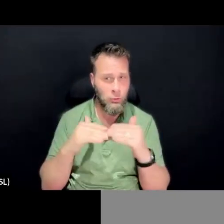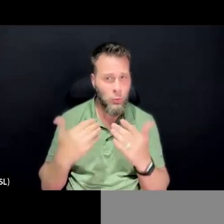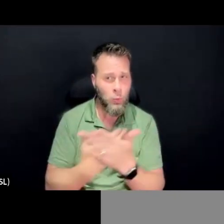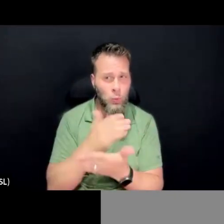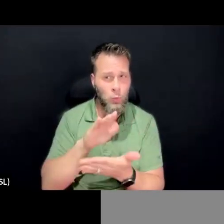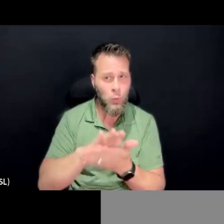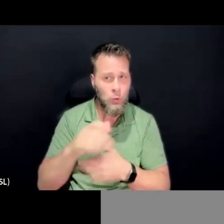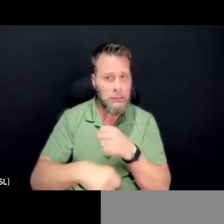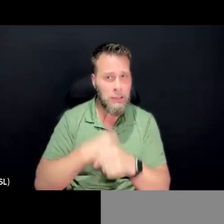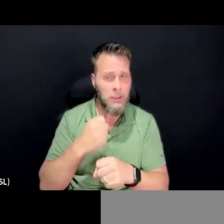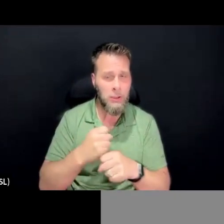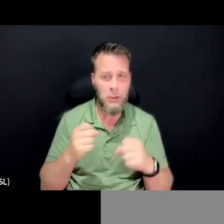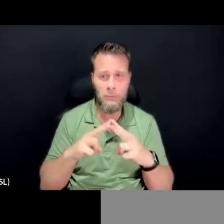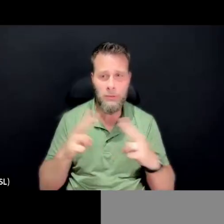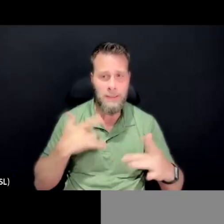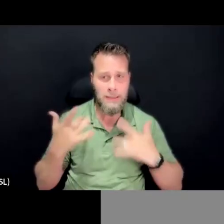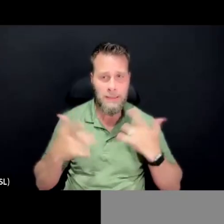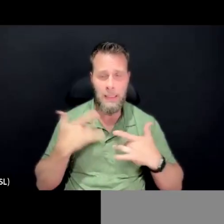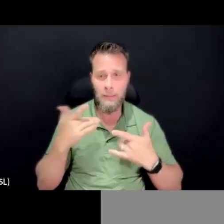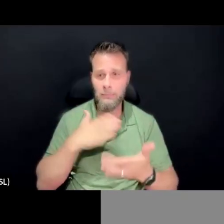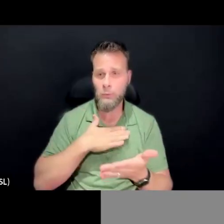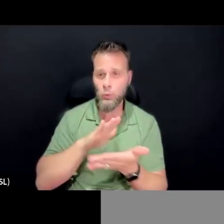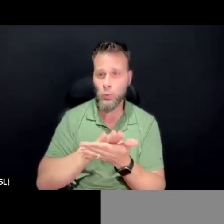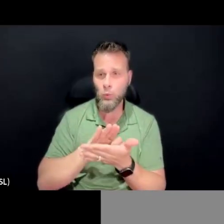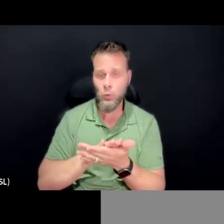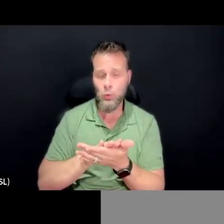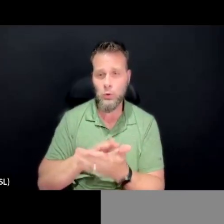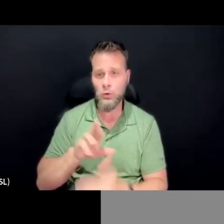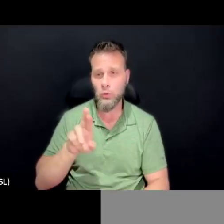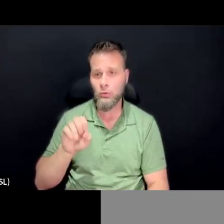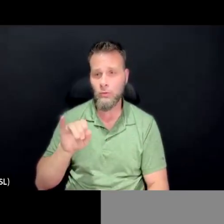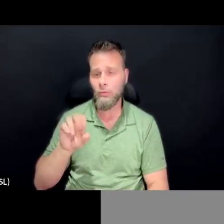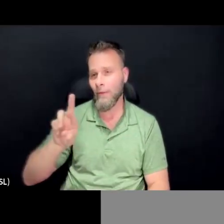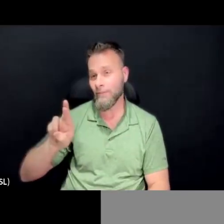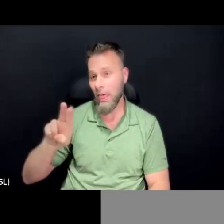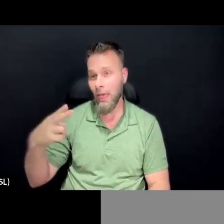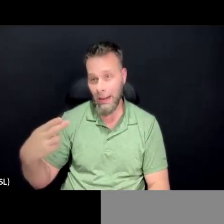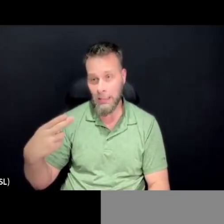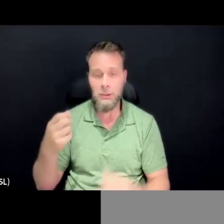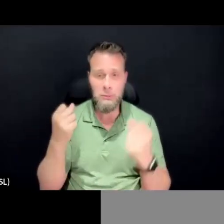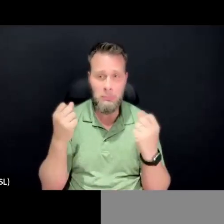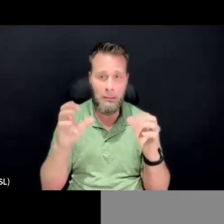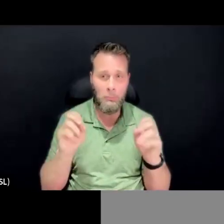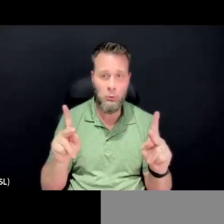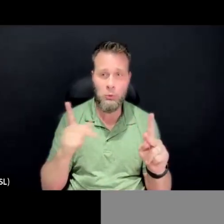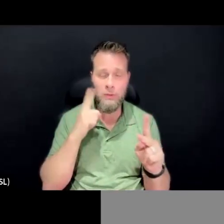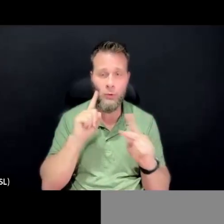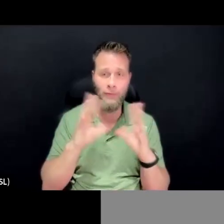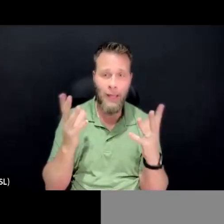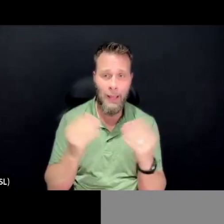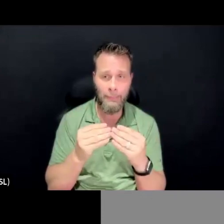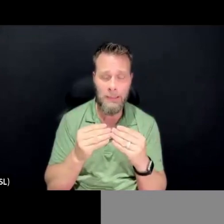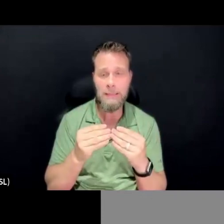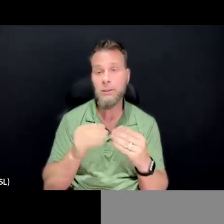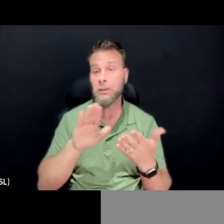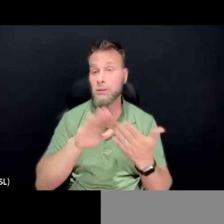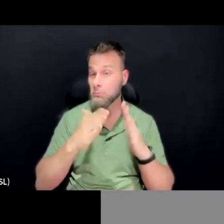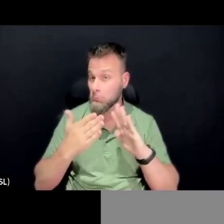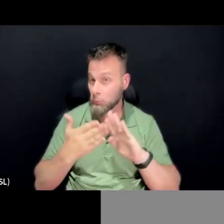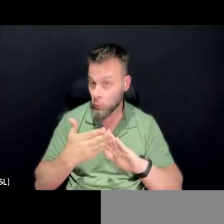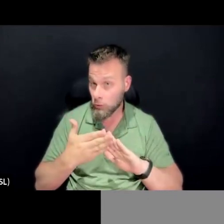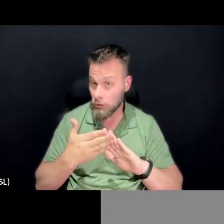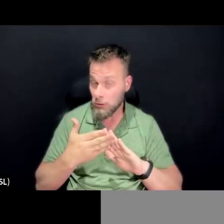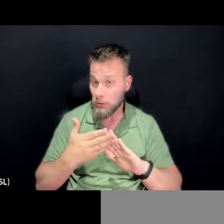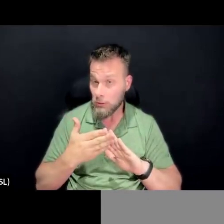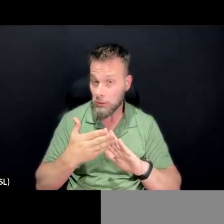mi escuela Rafael Hernández hay muchas oportunidades para las familias, la comunidad y en